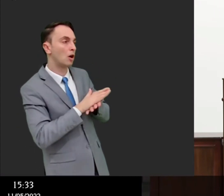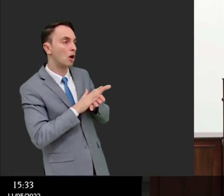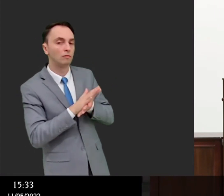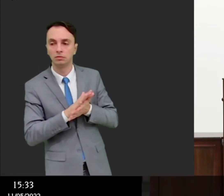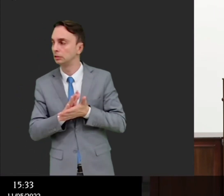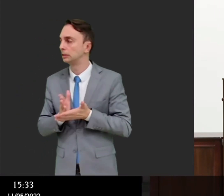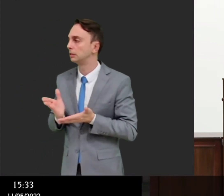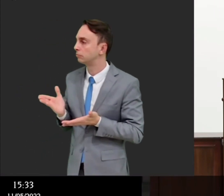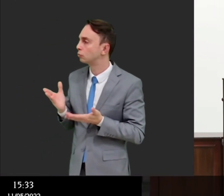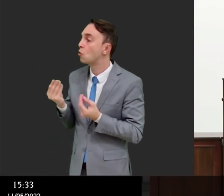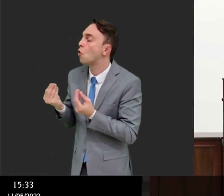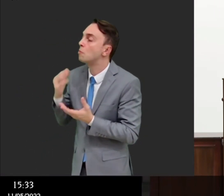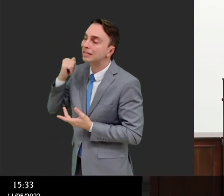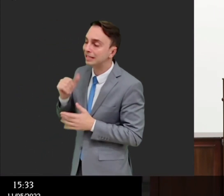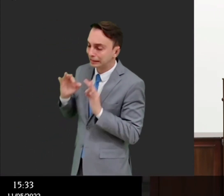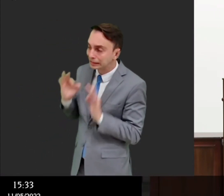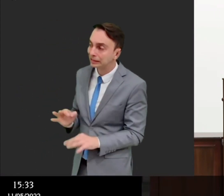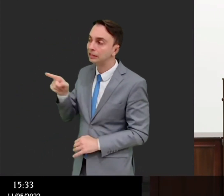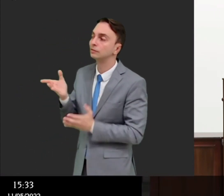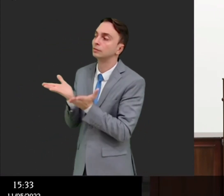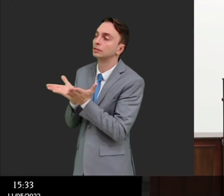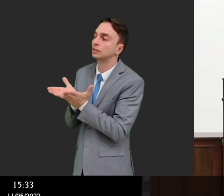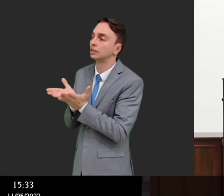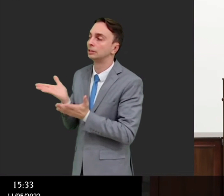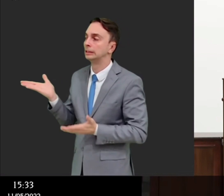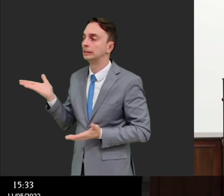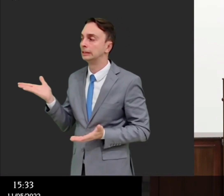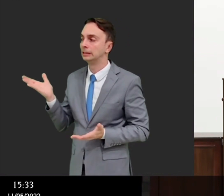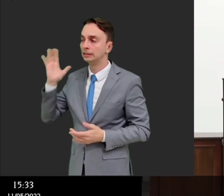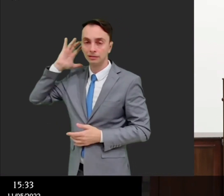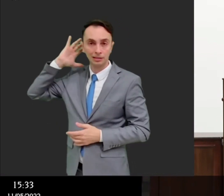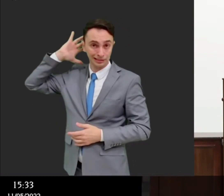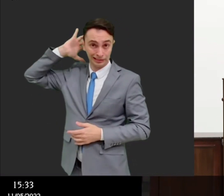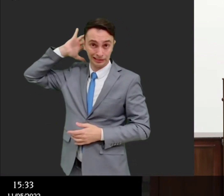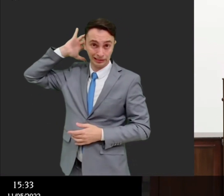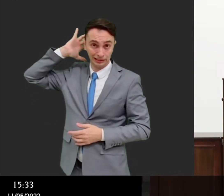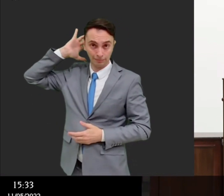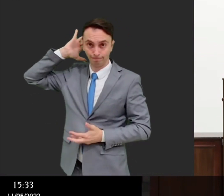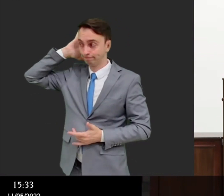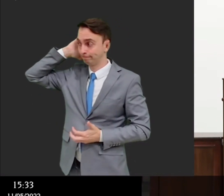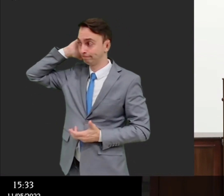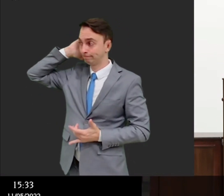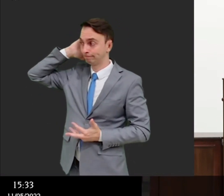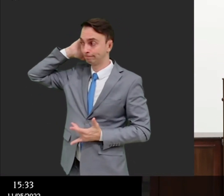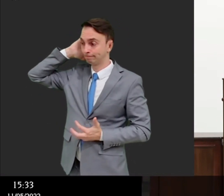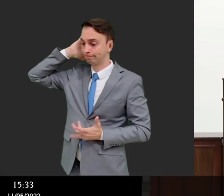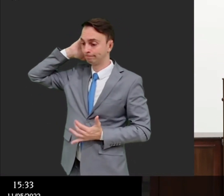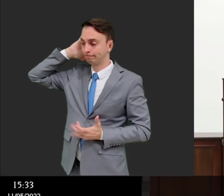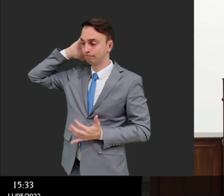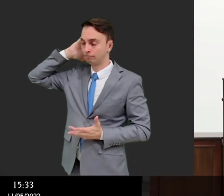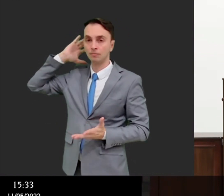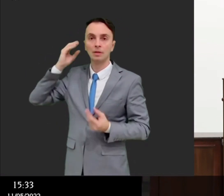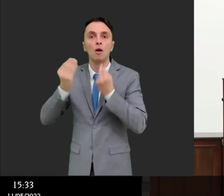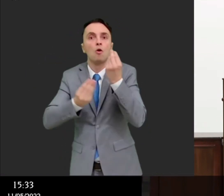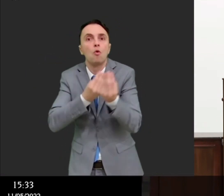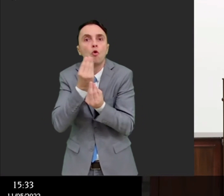se lançam em algum lugar ou numa viagem dessa sem nenhum